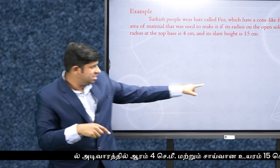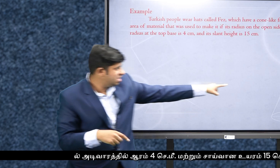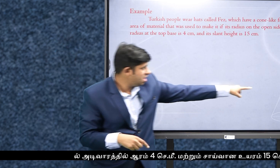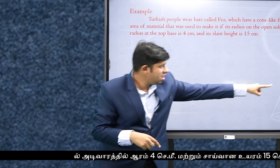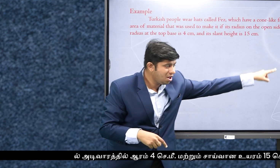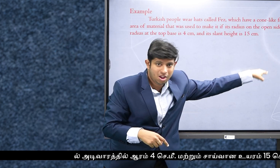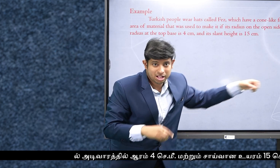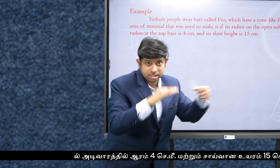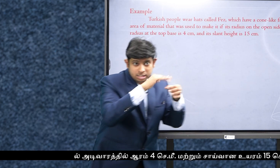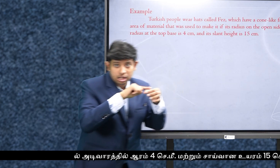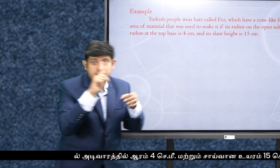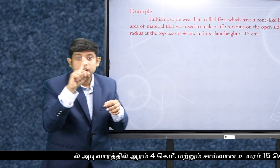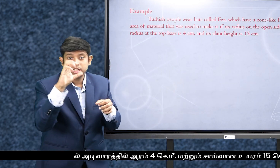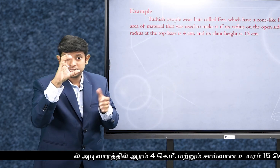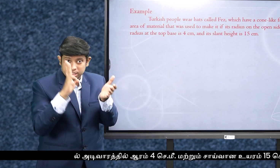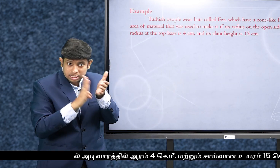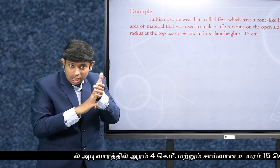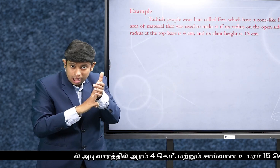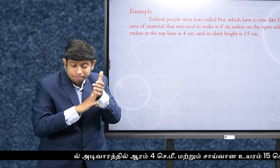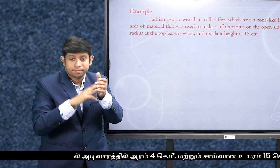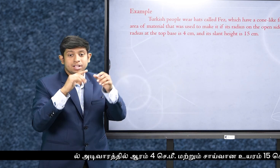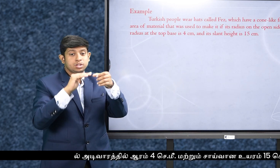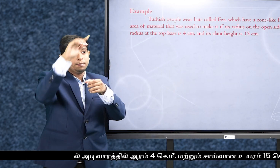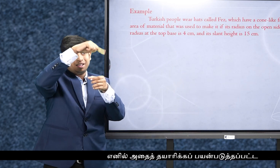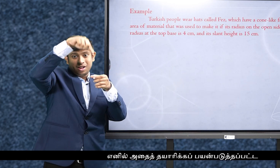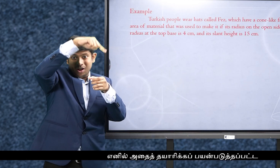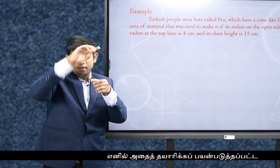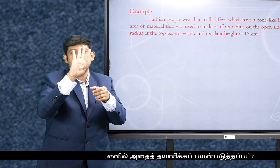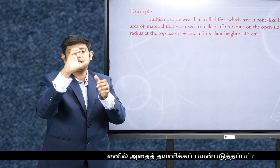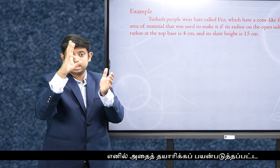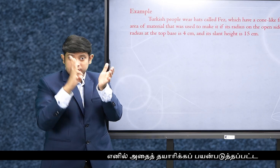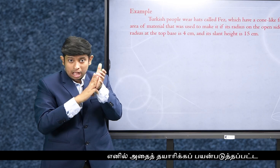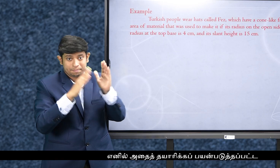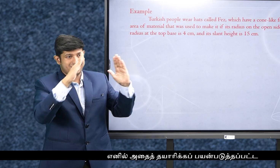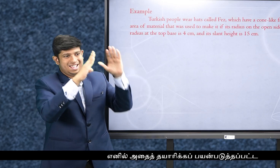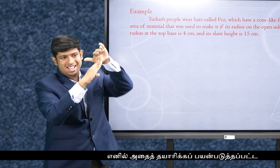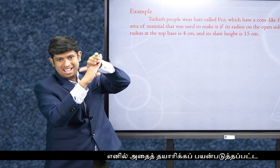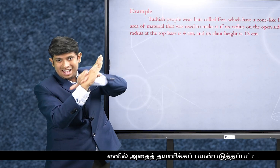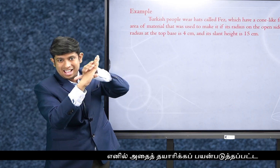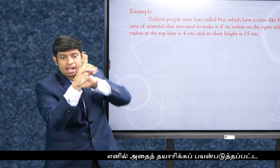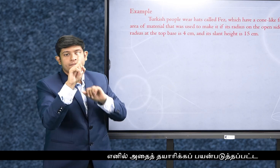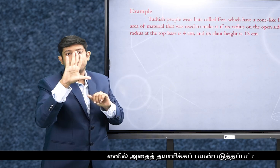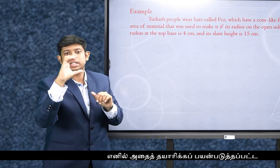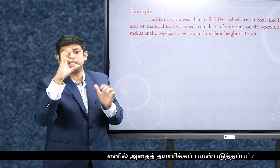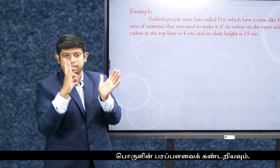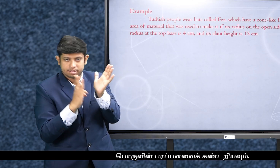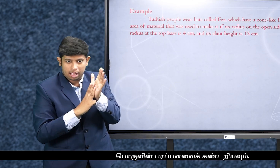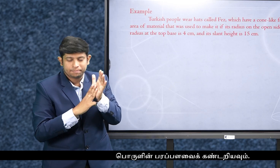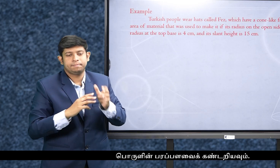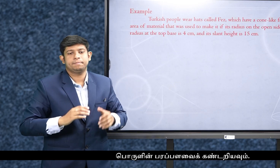சென்டிமீட்டர் மற்றும் சாய்வான உயரம் 15 சென்டிமீட்டர் எனில் அதை தயாரிக்க பயன்படுத்தப்பட்ட பொருட்களின்